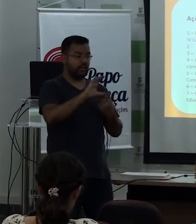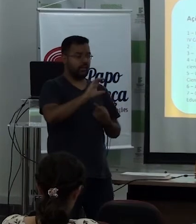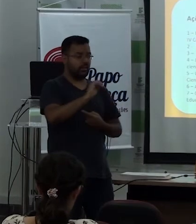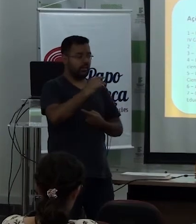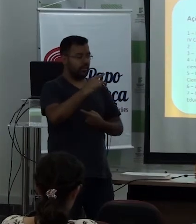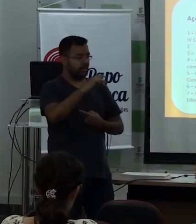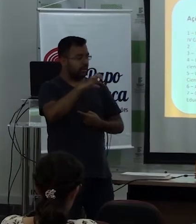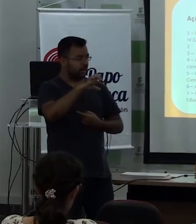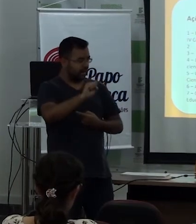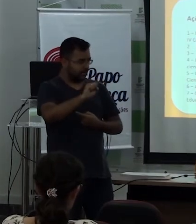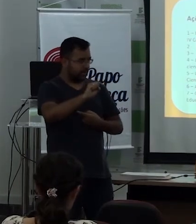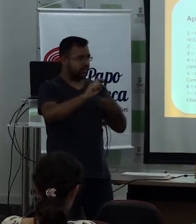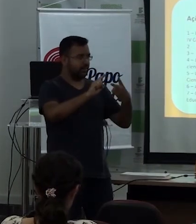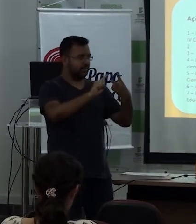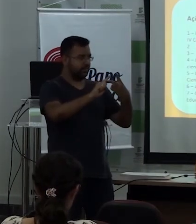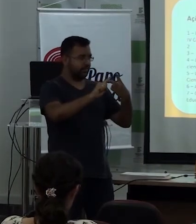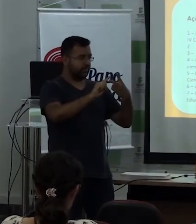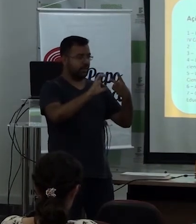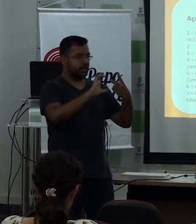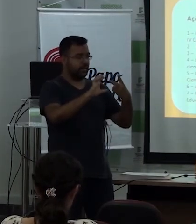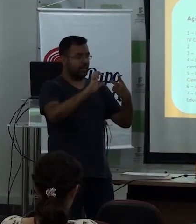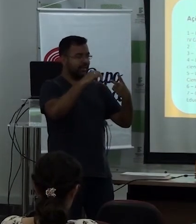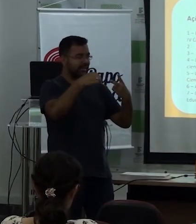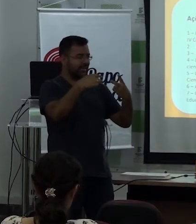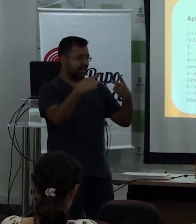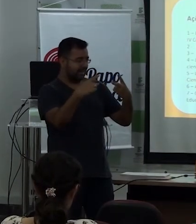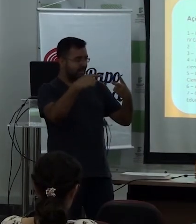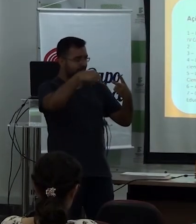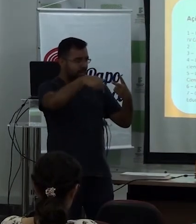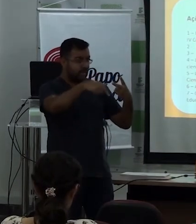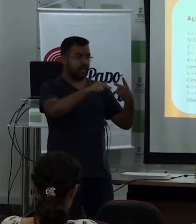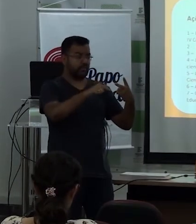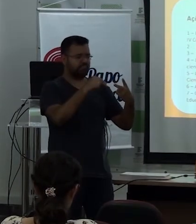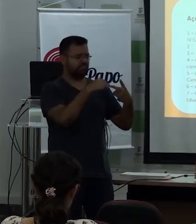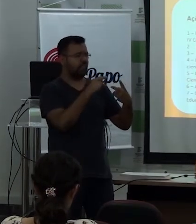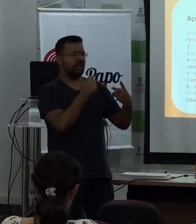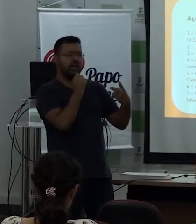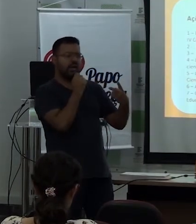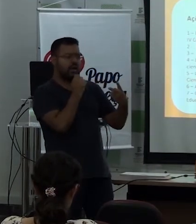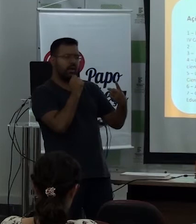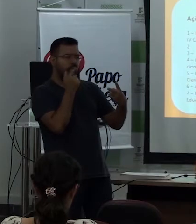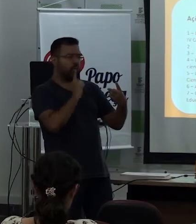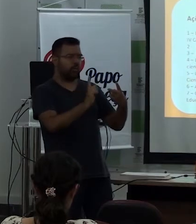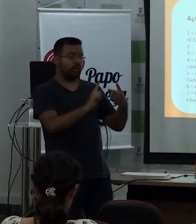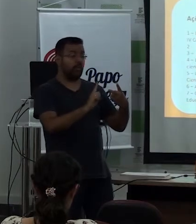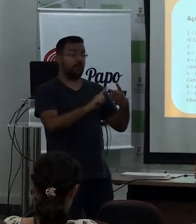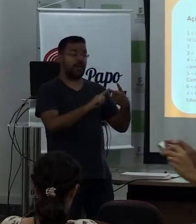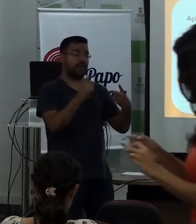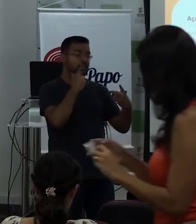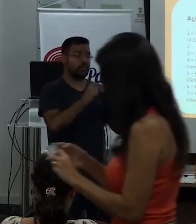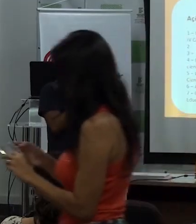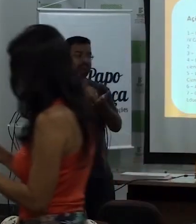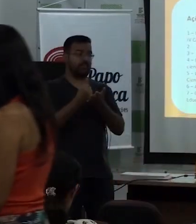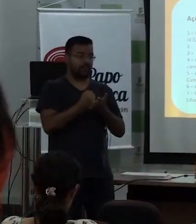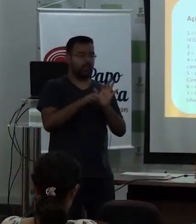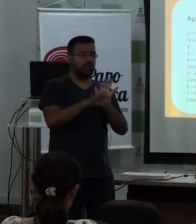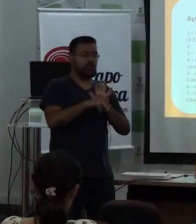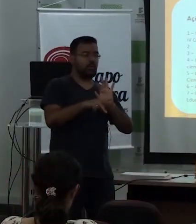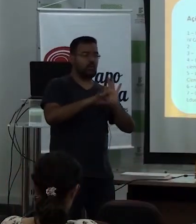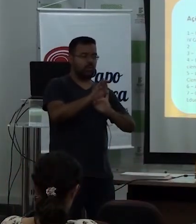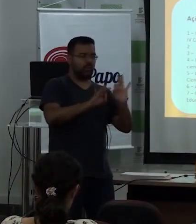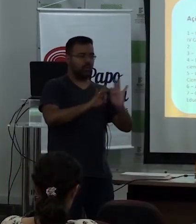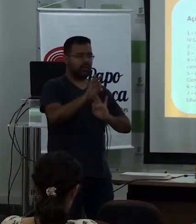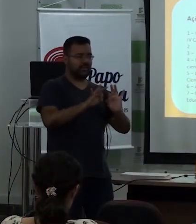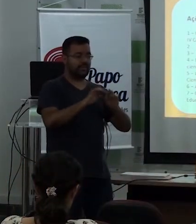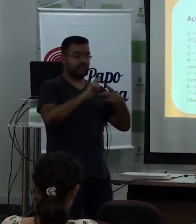CNPq. A gente ainda não conseguiu recursos do CNPq, mas a gente conseguiu um bom apoio para a realização do quarto Concefó